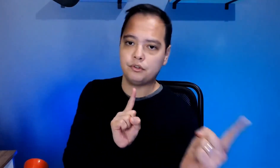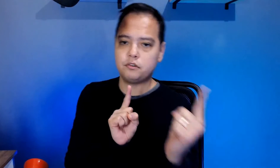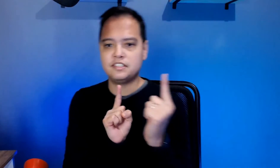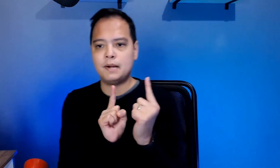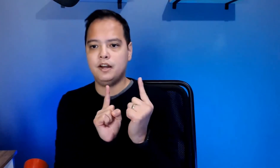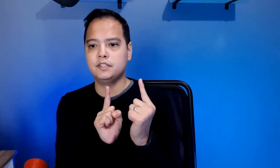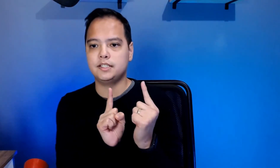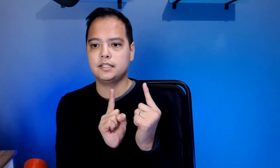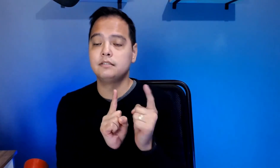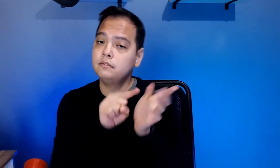sabe o que falar com você. Pergunta.